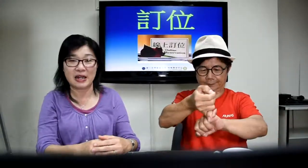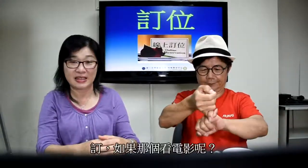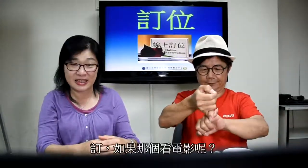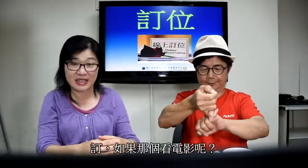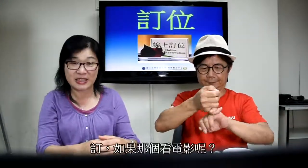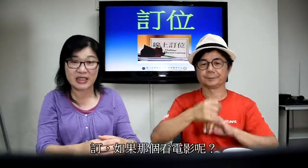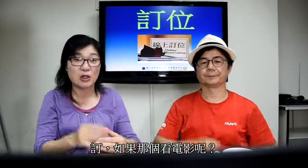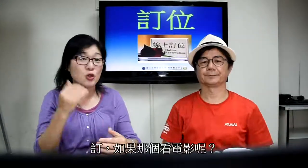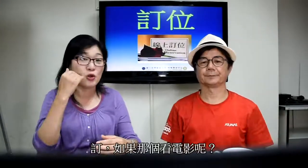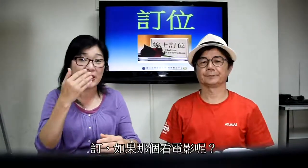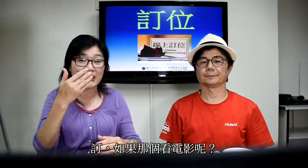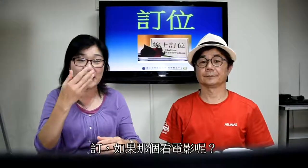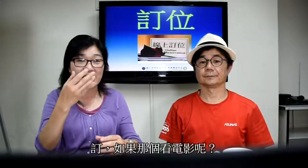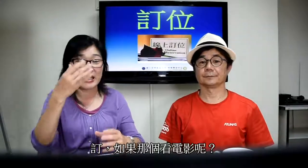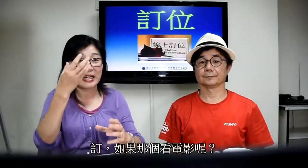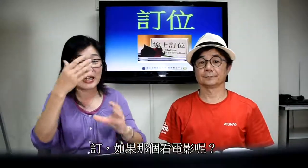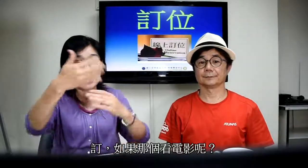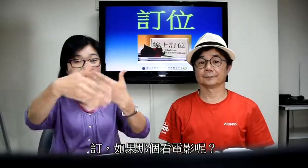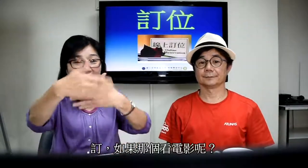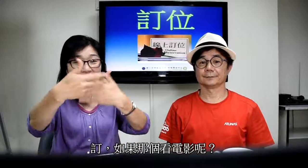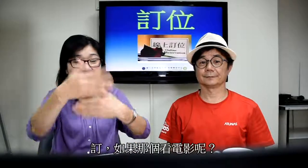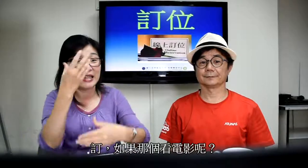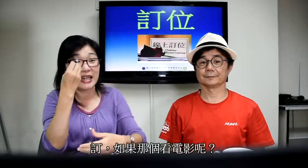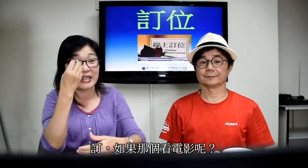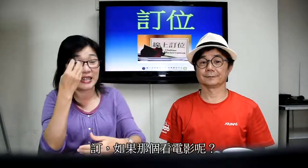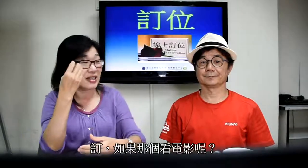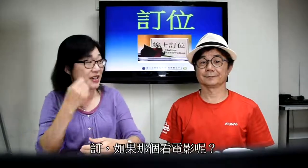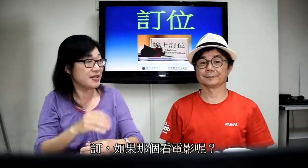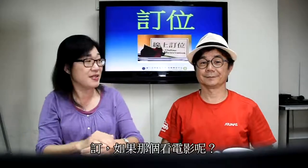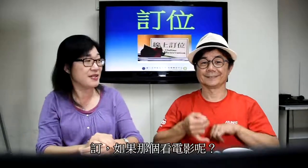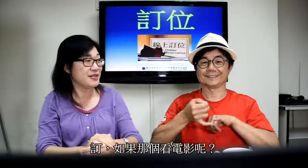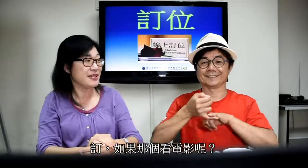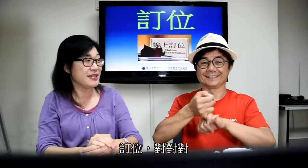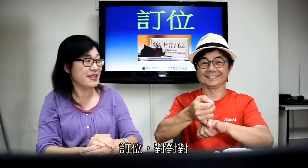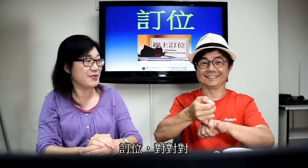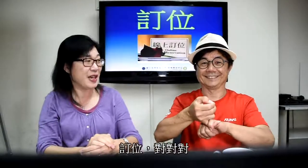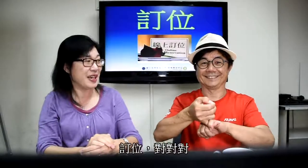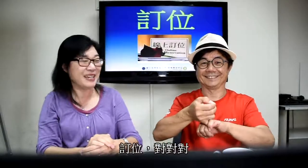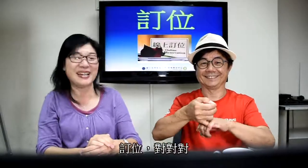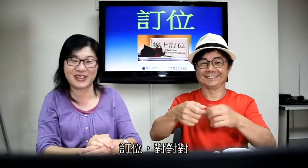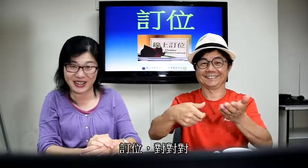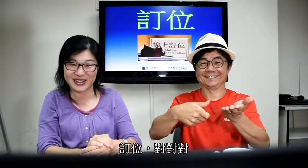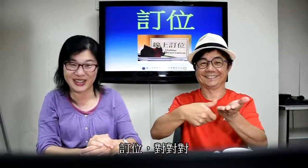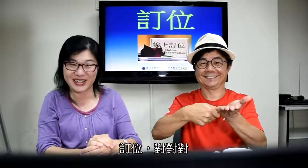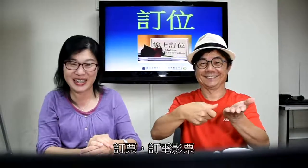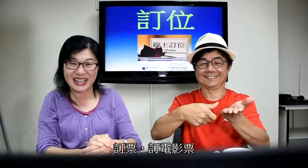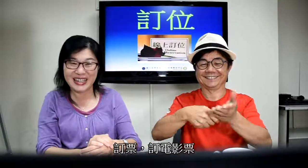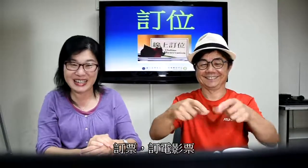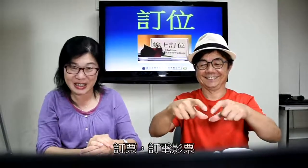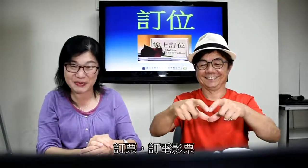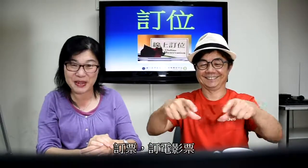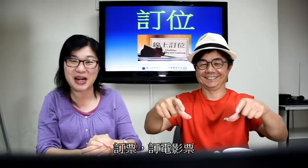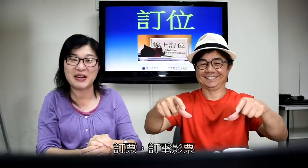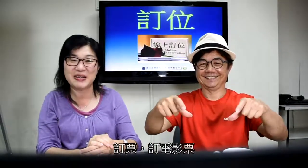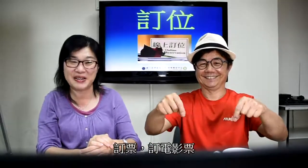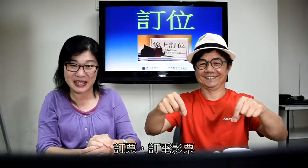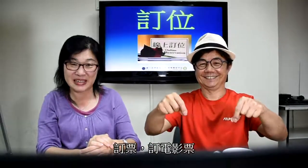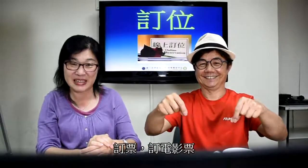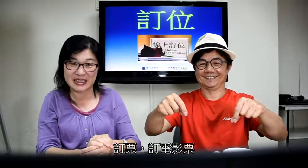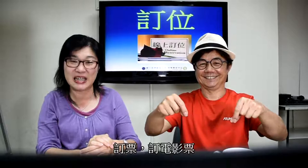定。如果那个看电影呢？定位，对对对，订票。订电影